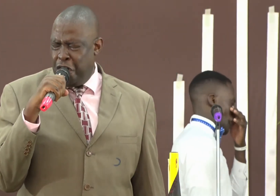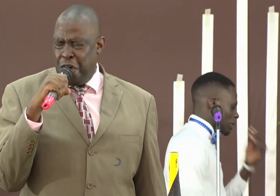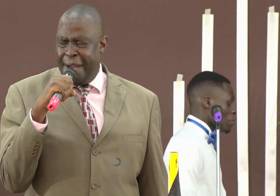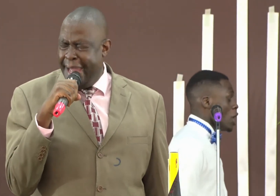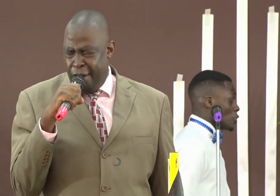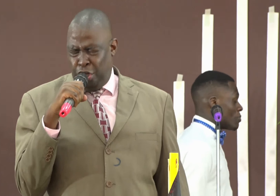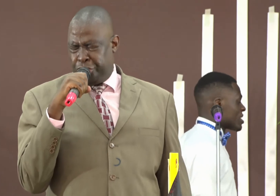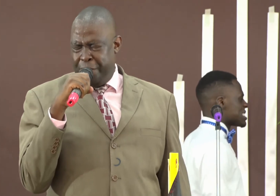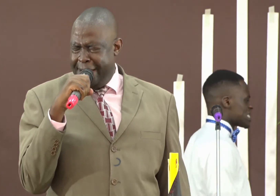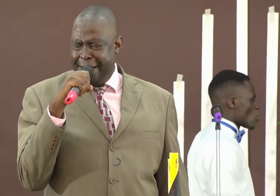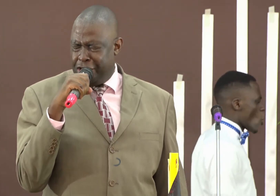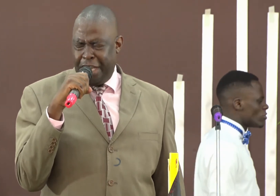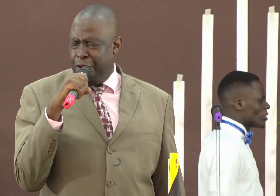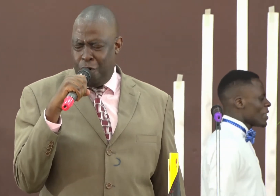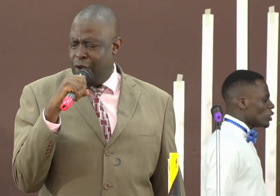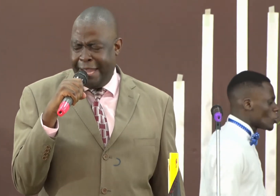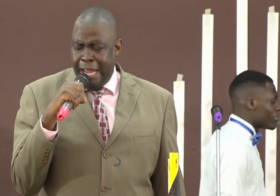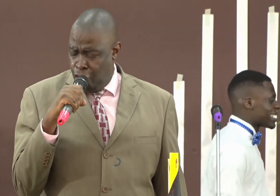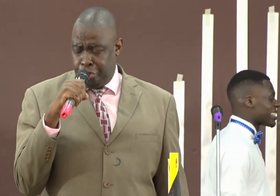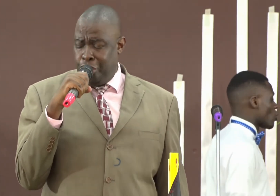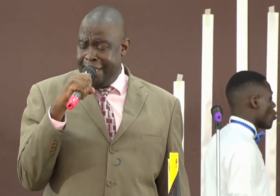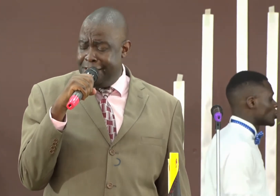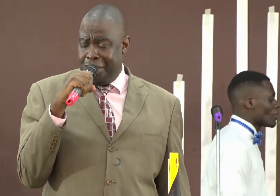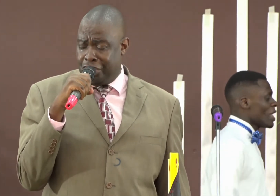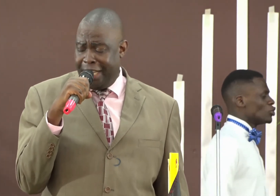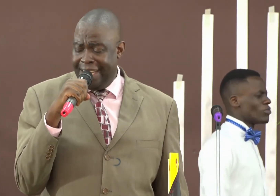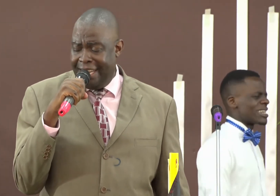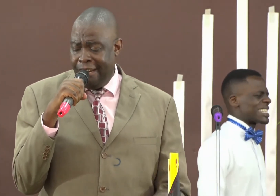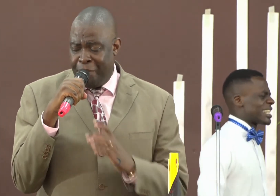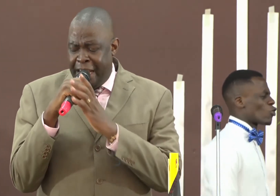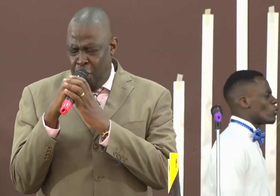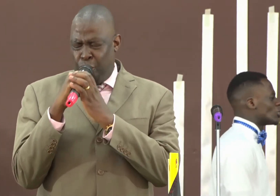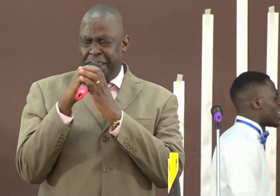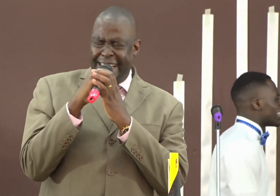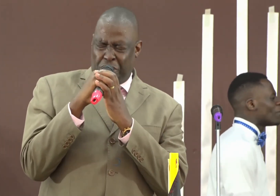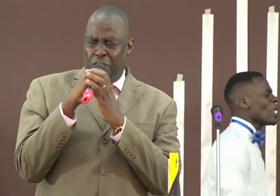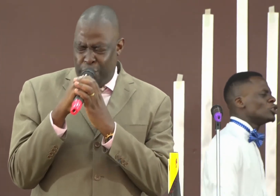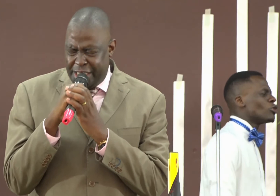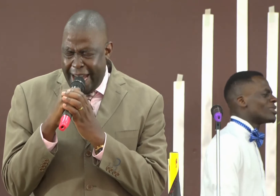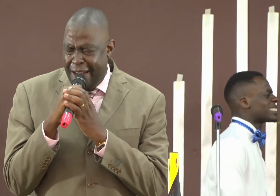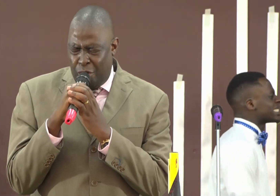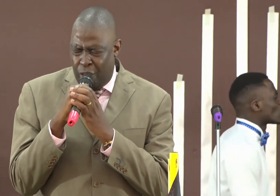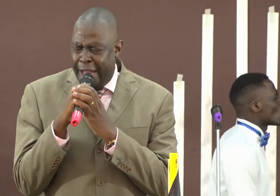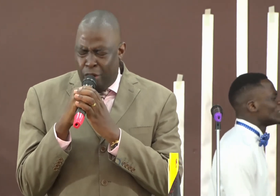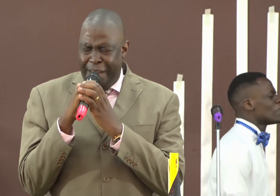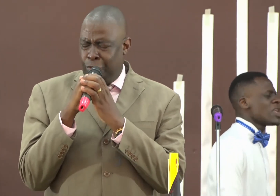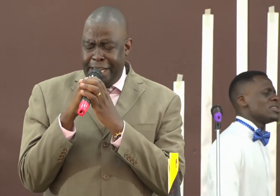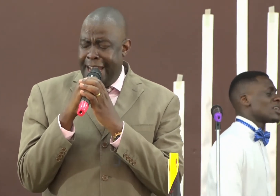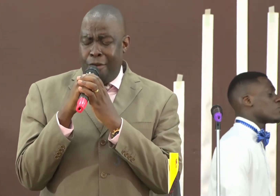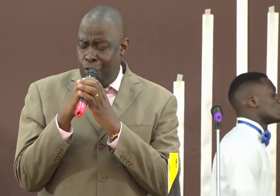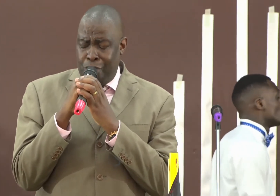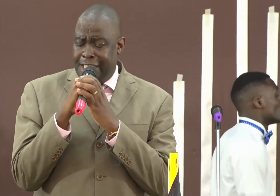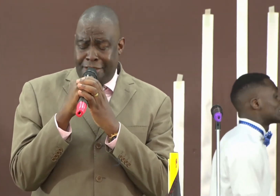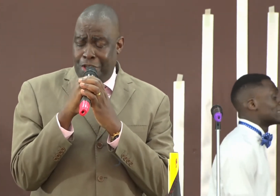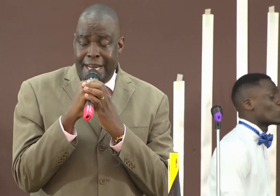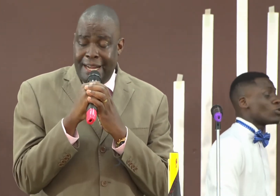mtokobo Otuwele sebo Otuweze se Okusasulo mutango Kwetwe